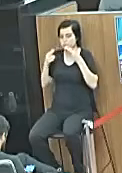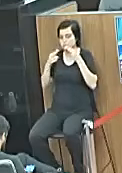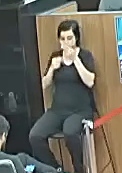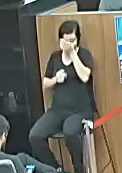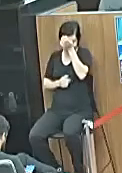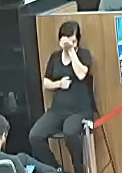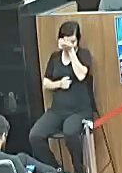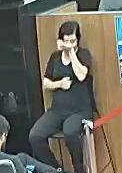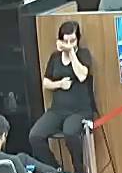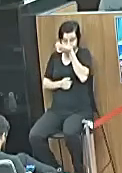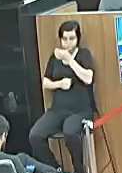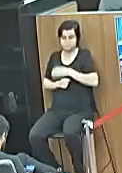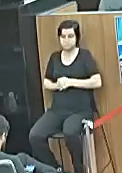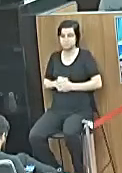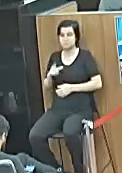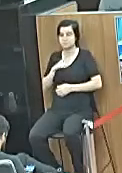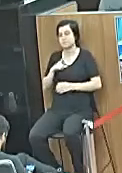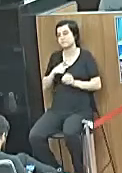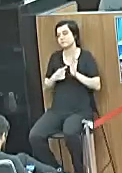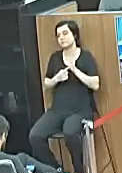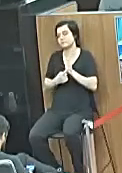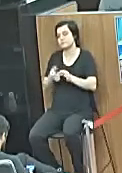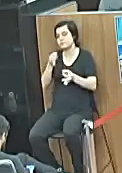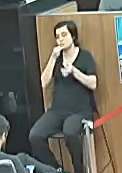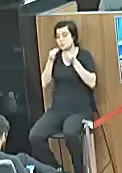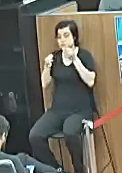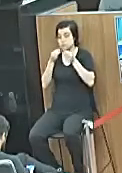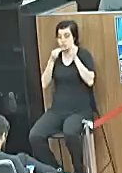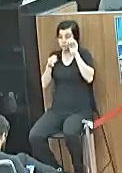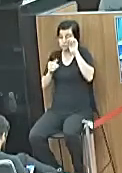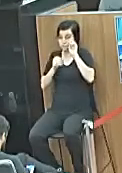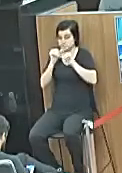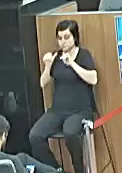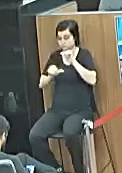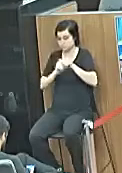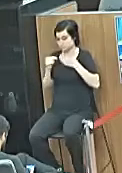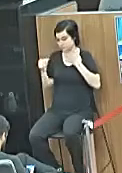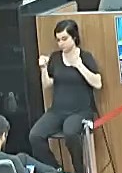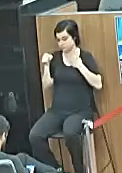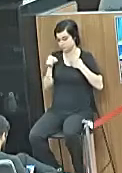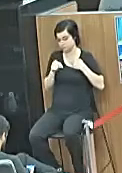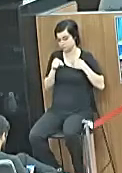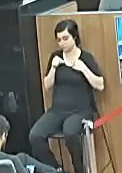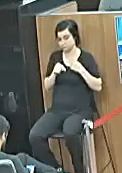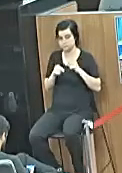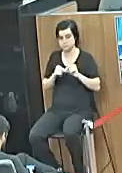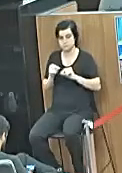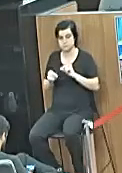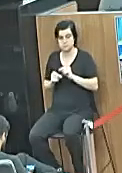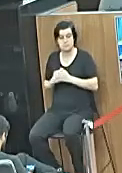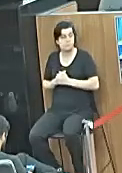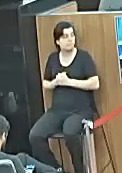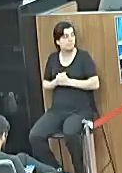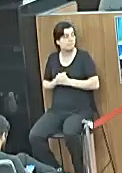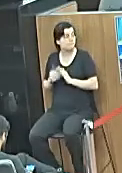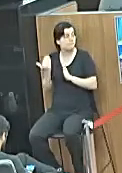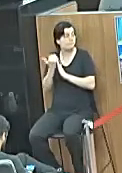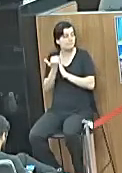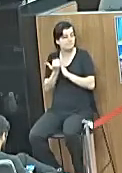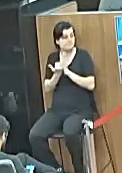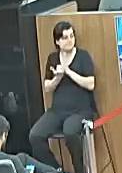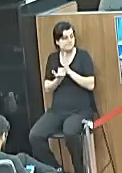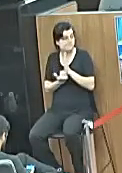discussões foram apresentadas as sugestões de alteração no programa plurianual de ação governamental a seguinte recomendação